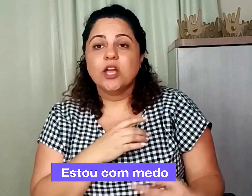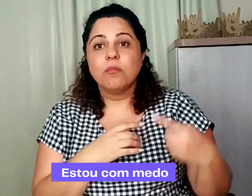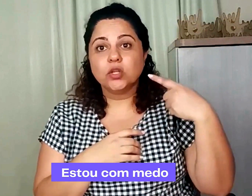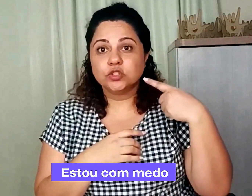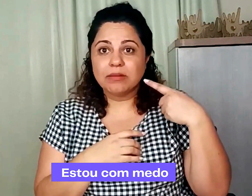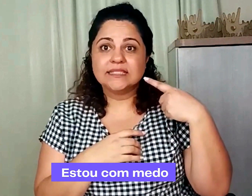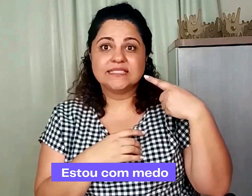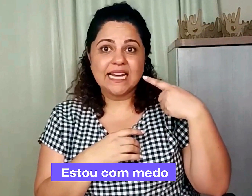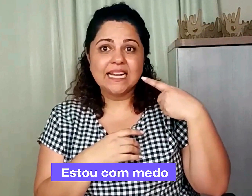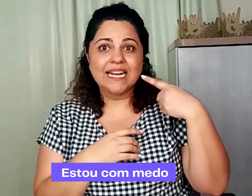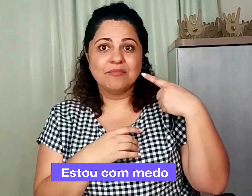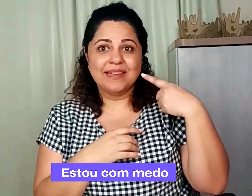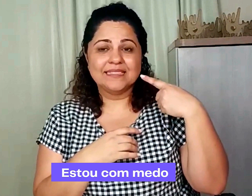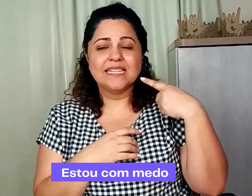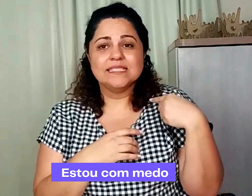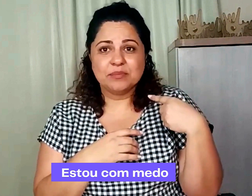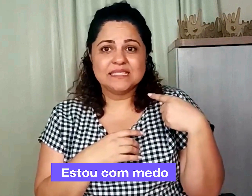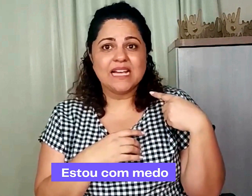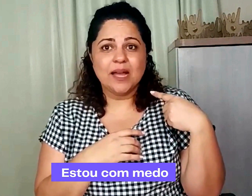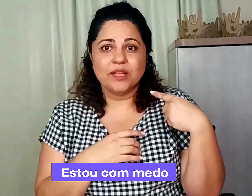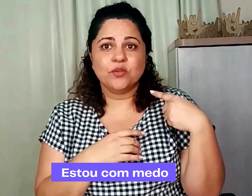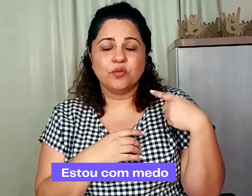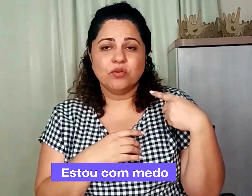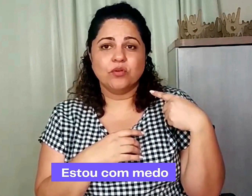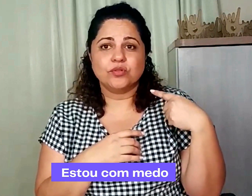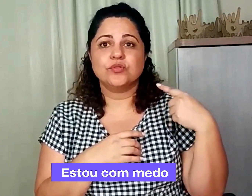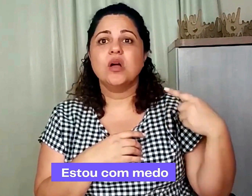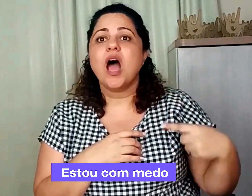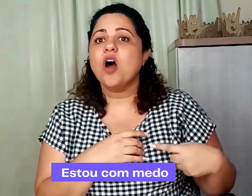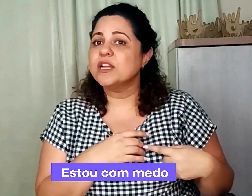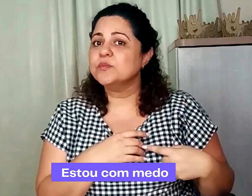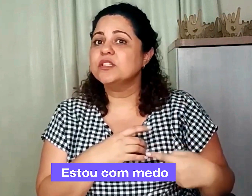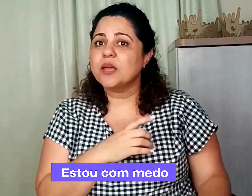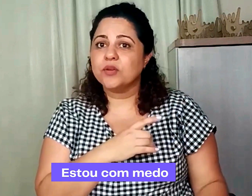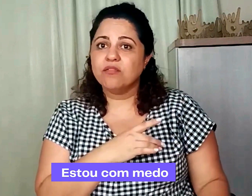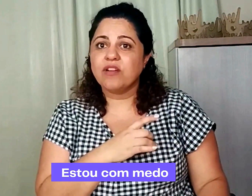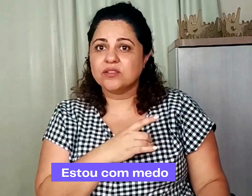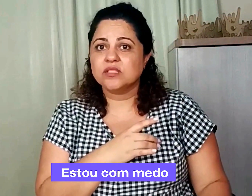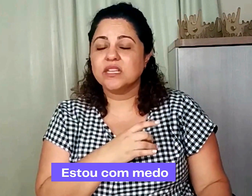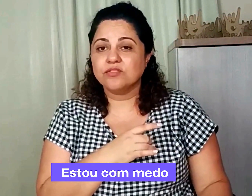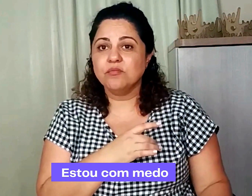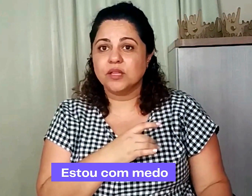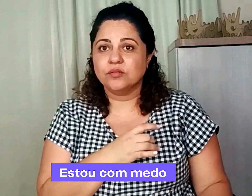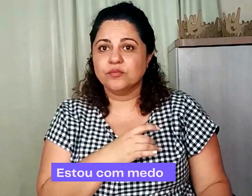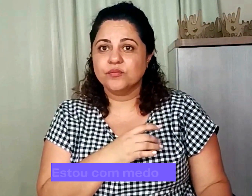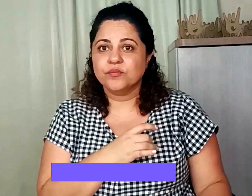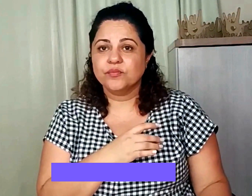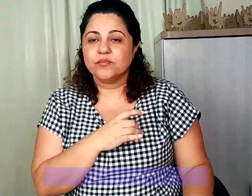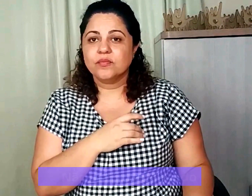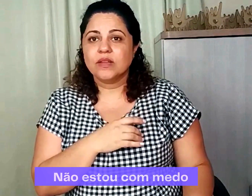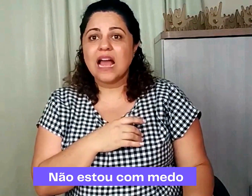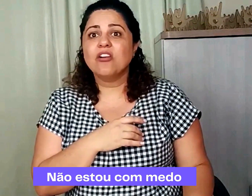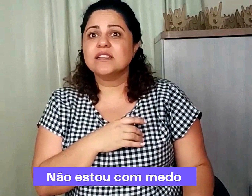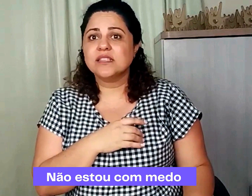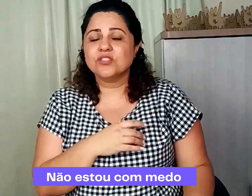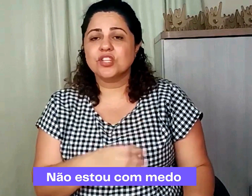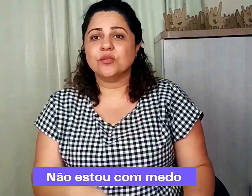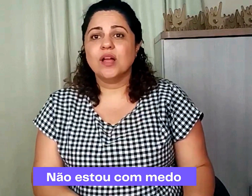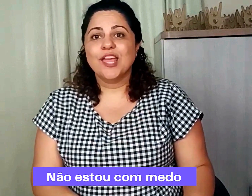Eu posso balançar a cabeça e expressar medo no meu rosto, ao mesmo tempo que eu faço o sinal de medo. Agora, se eu digo,